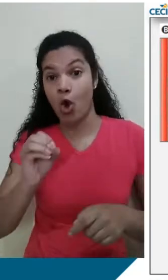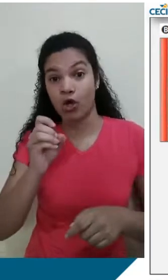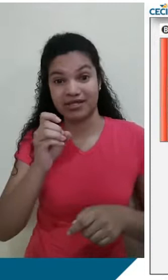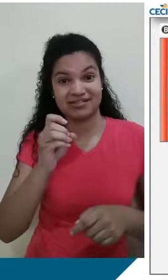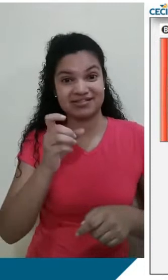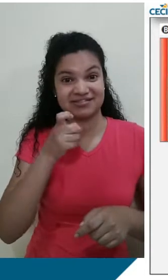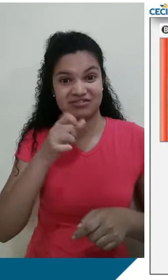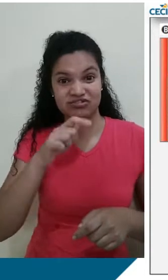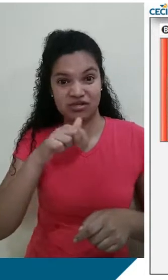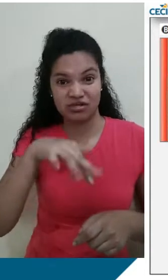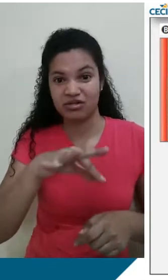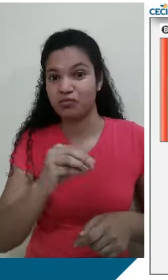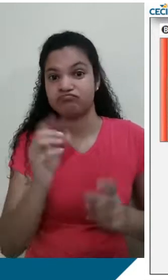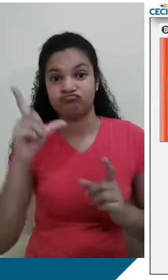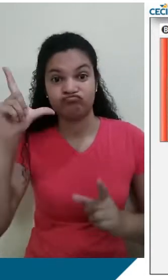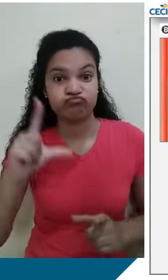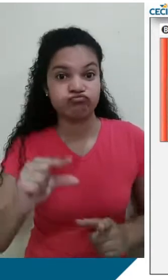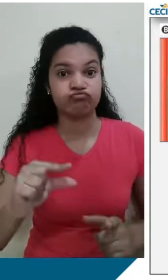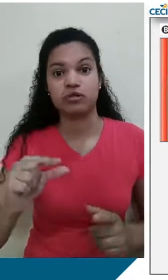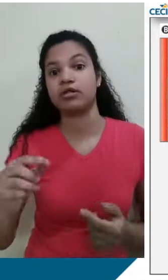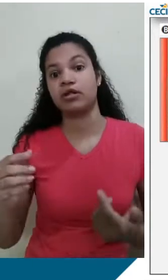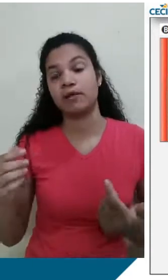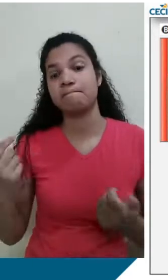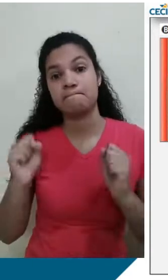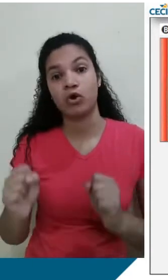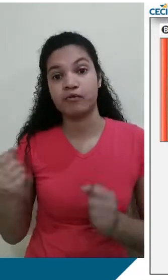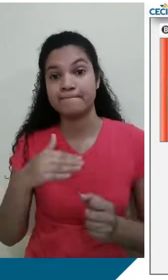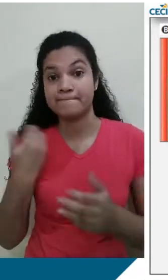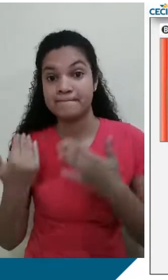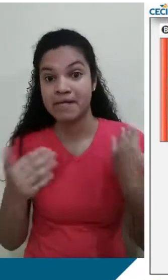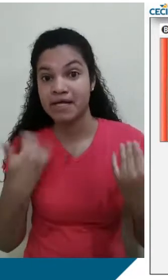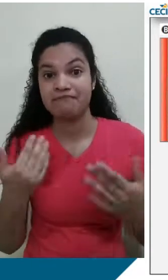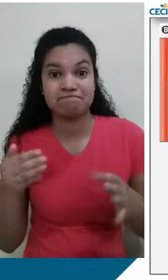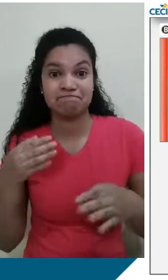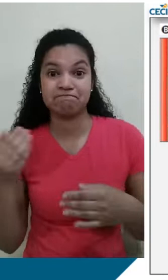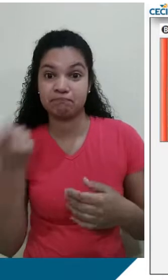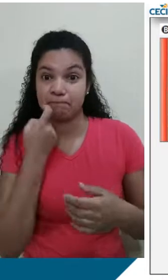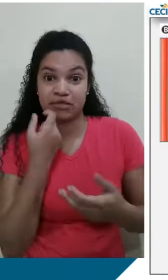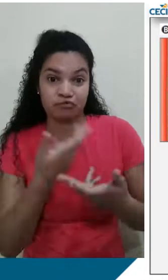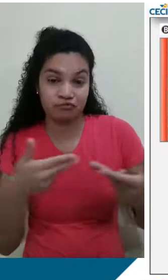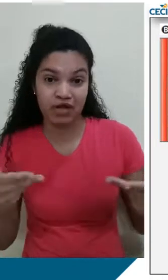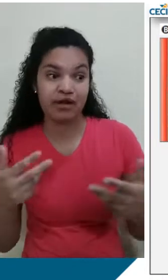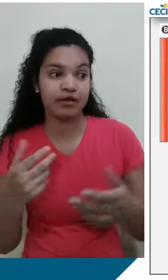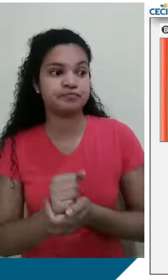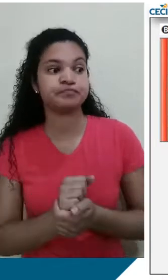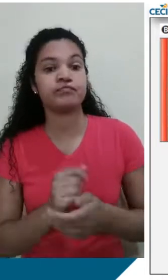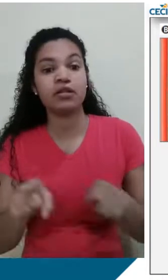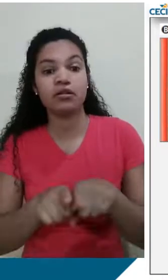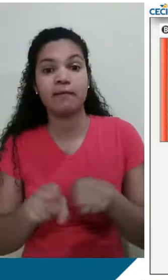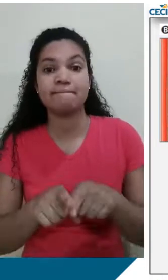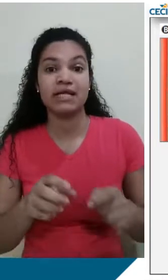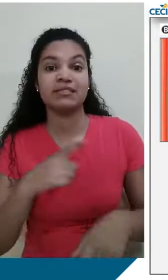ambiente, causando a morte de vários elos da cadeia alimentar, quanto na produção de toxinas liberadas no meio